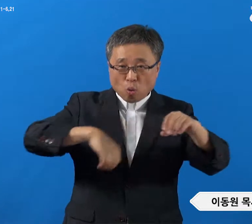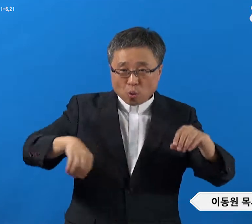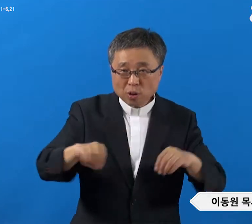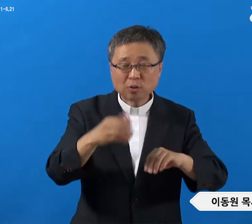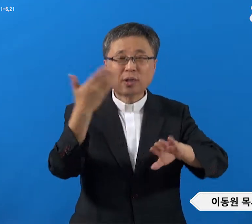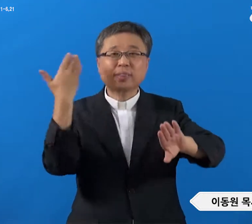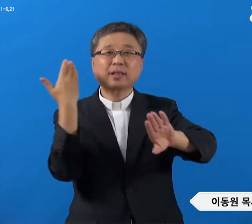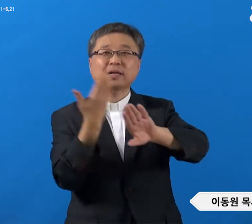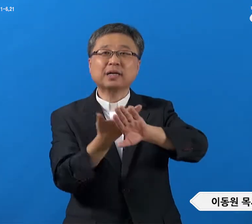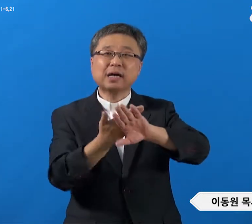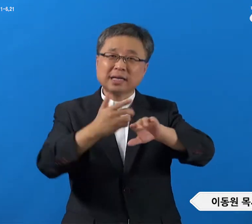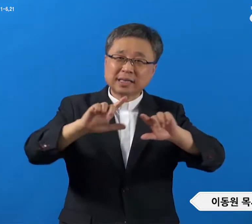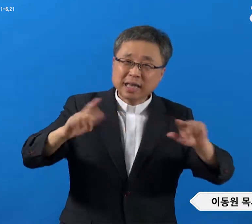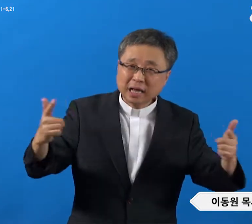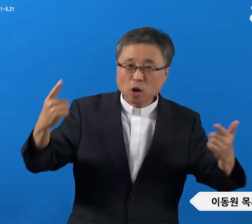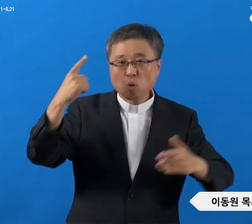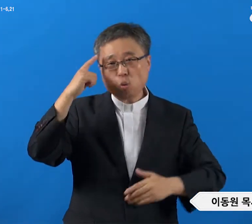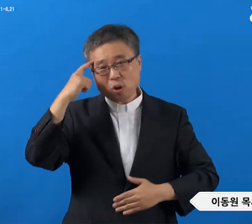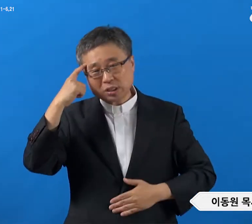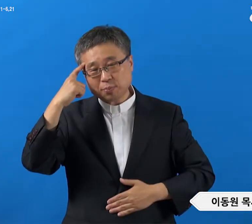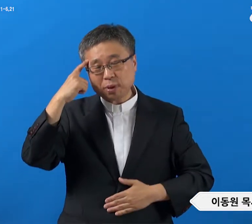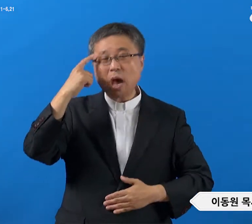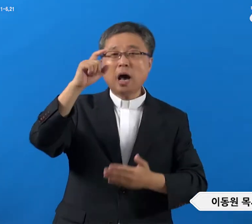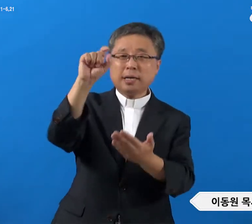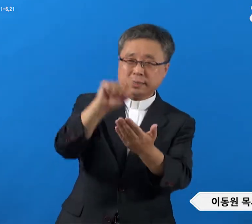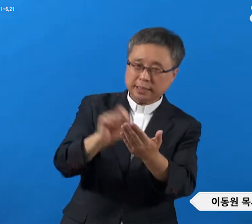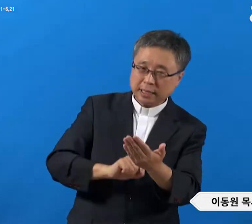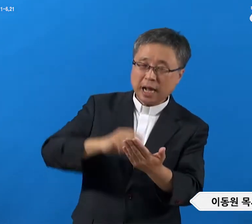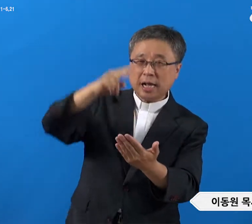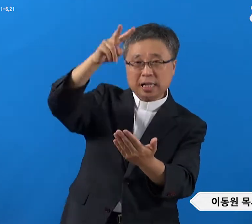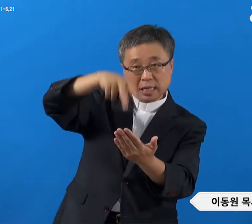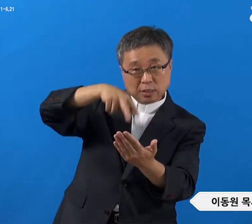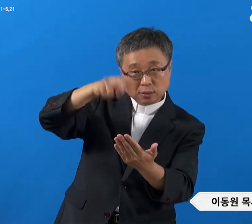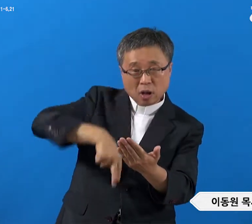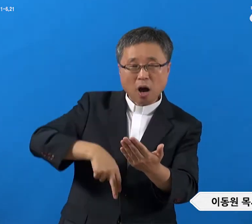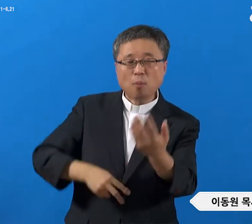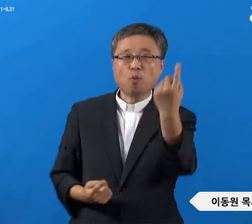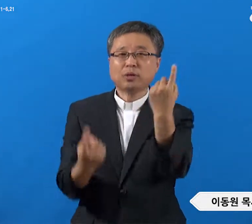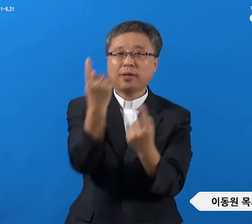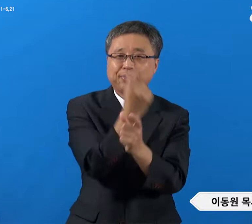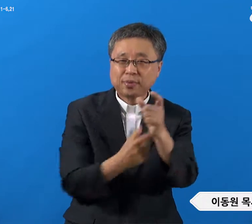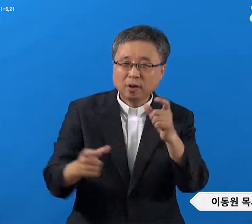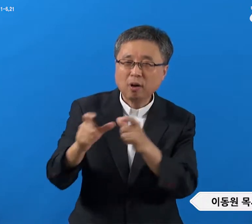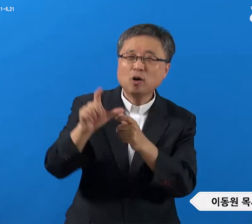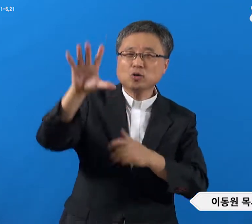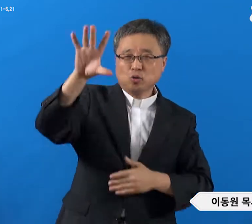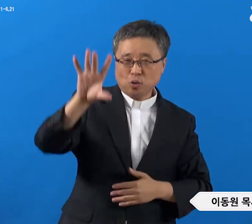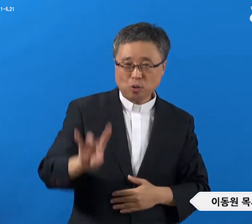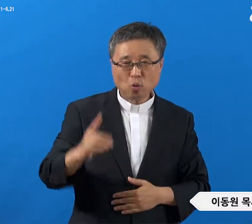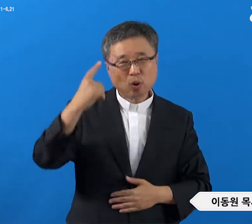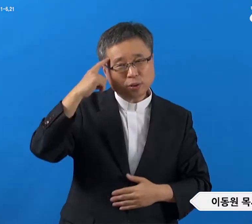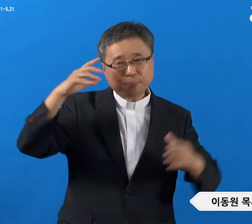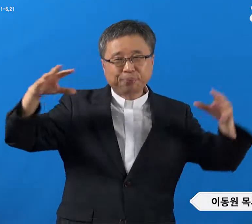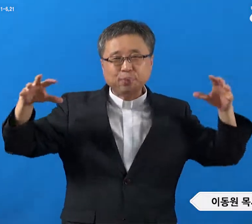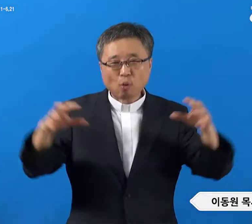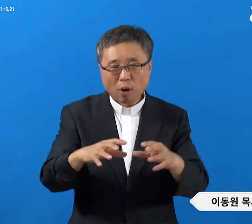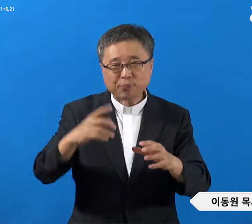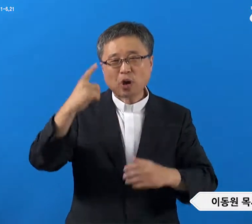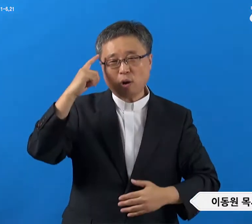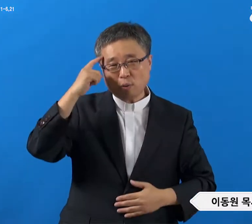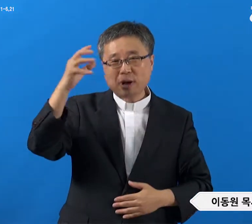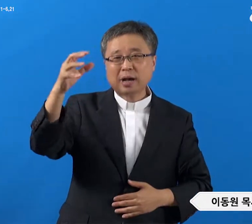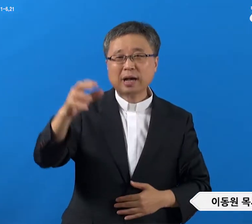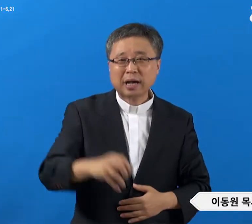이런 다양한 관점의 기사들을 읽으면서 우리는 보다 조화로운 관점 혹은 통합적